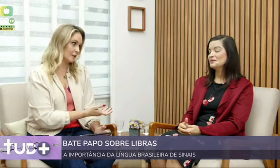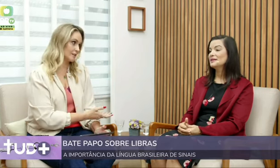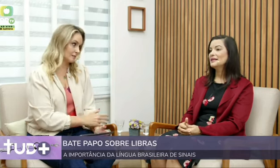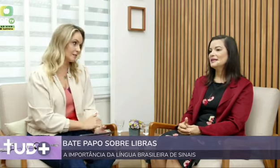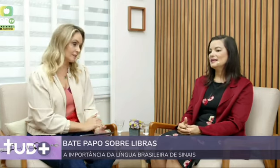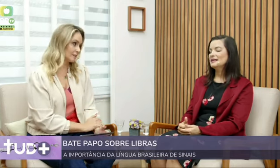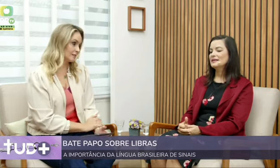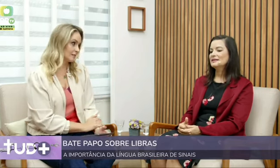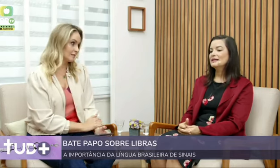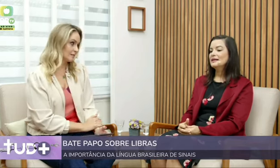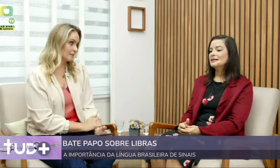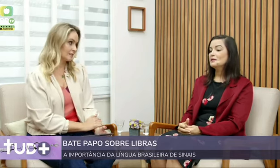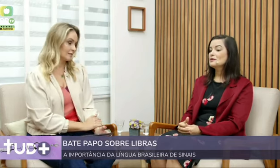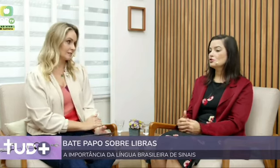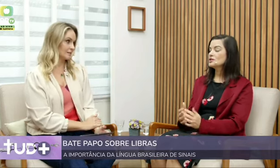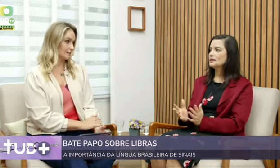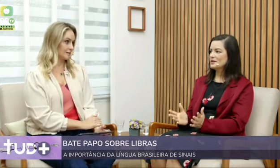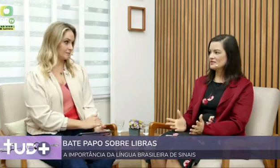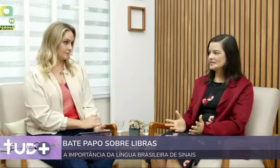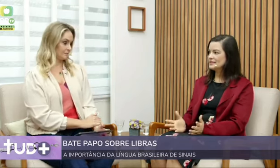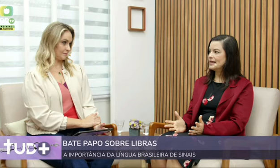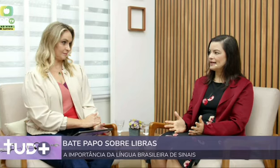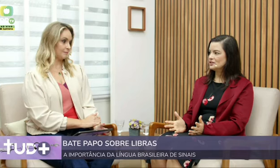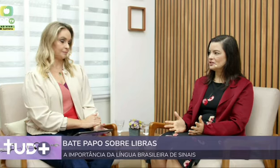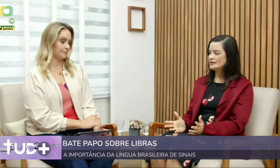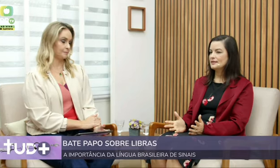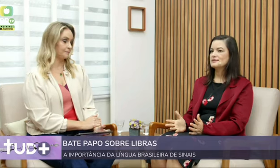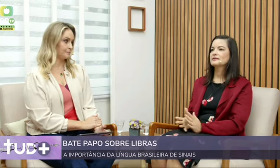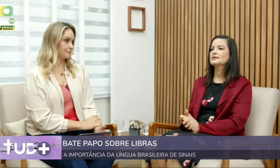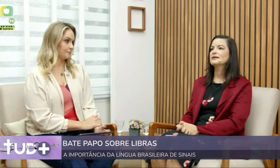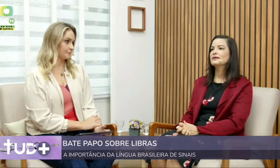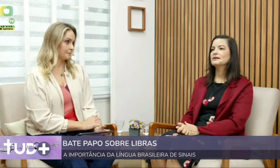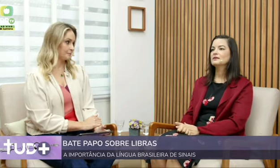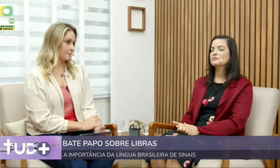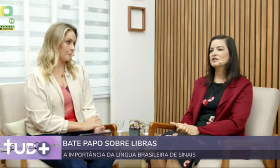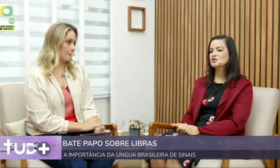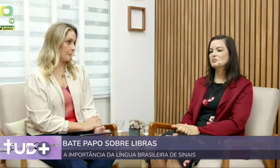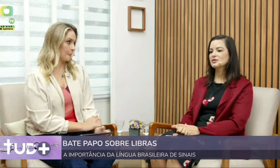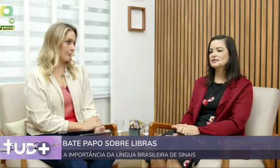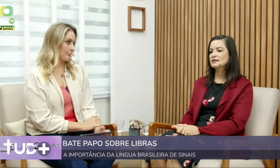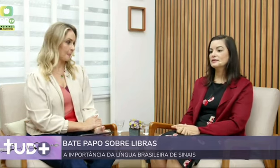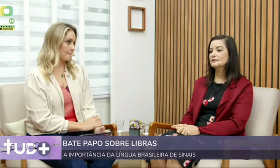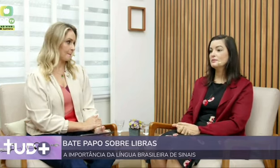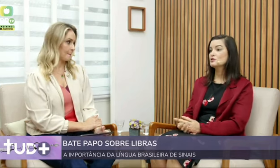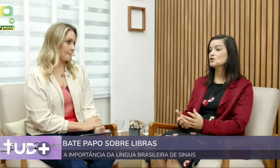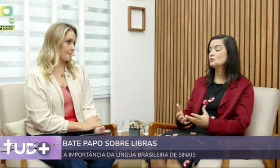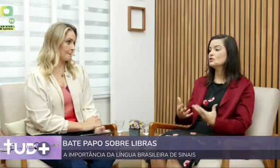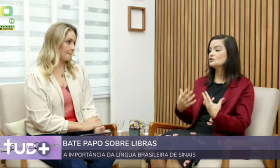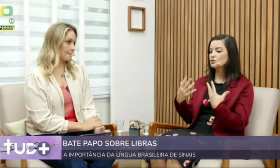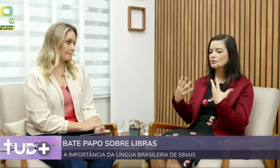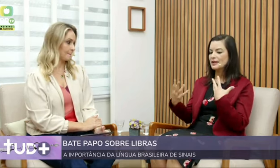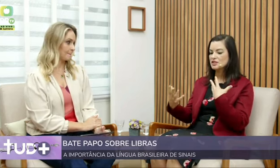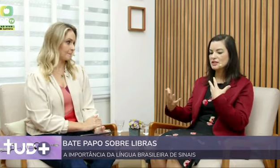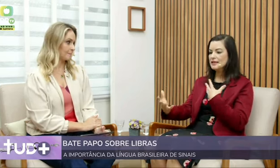melhor. Tem pessoas que têm mais facilidade, Thaisa. Como que a gente pode dizer? Tem pessoas que têm muita dificuldade